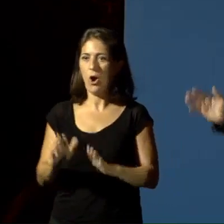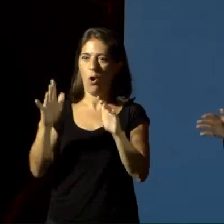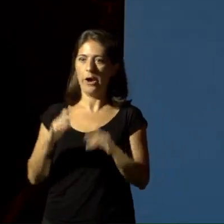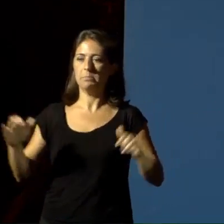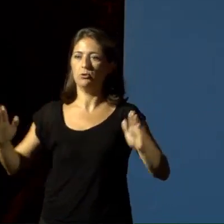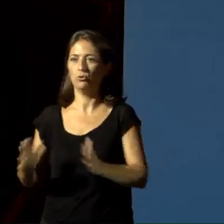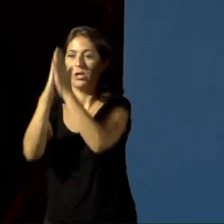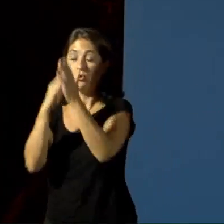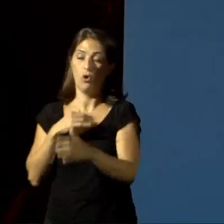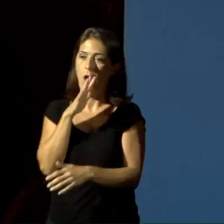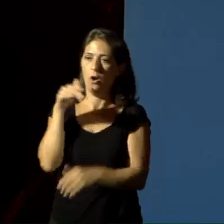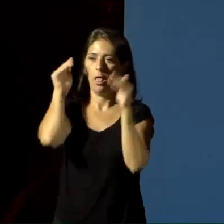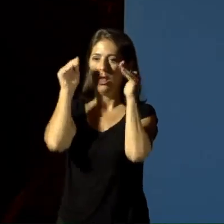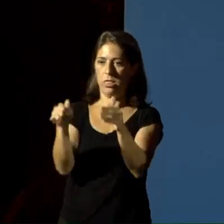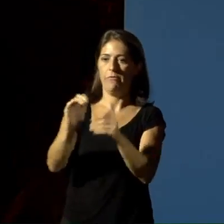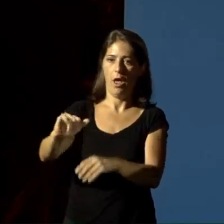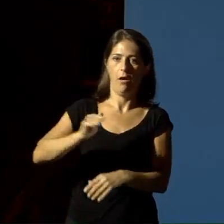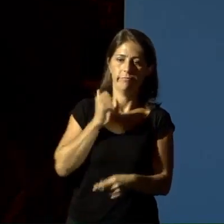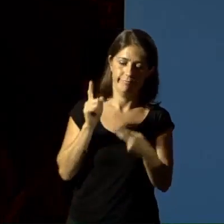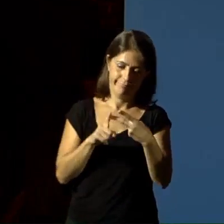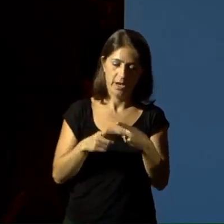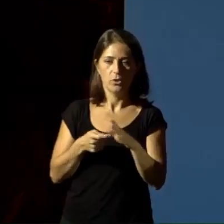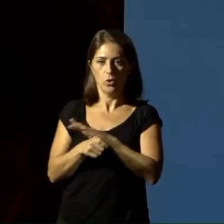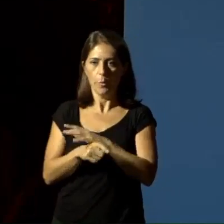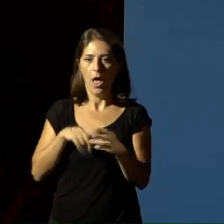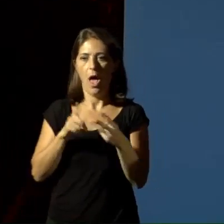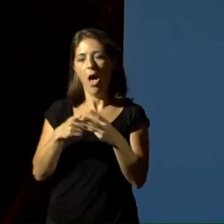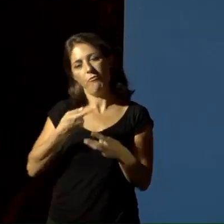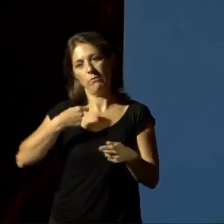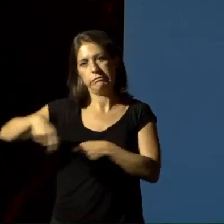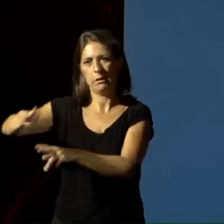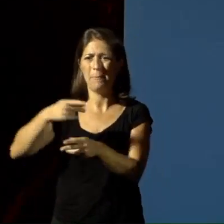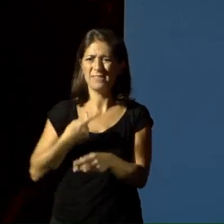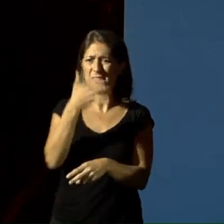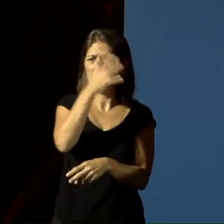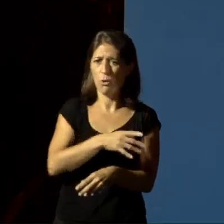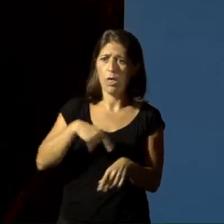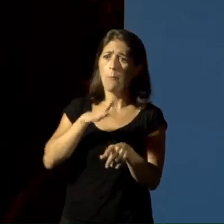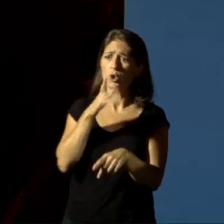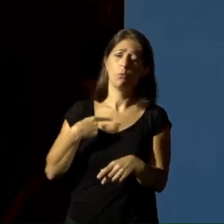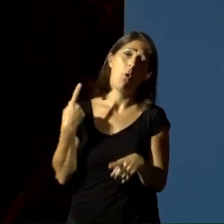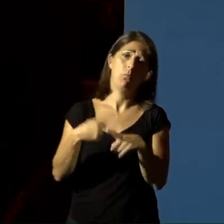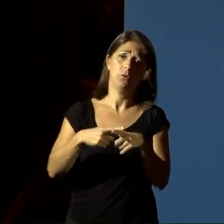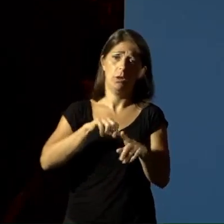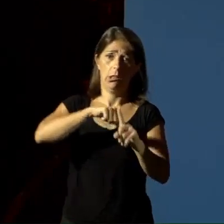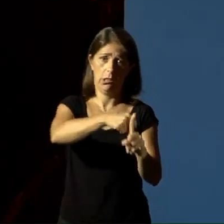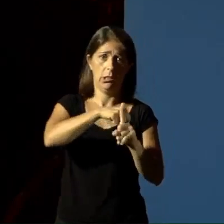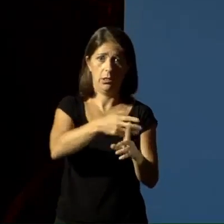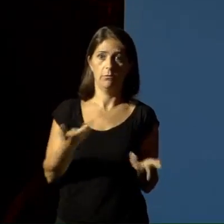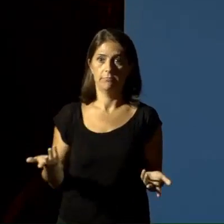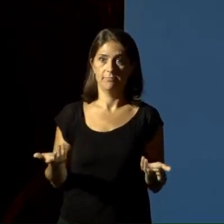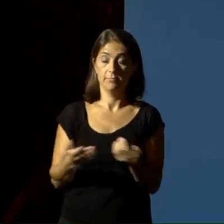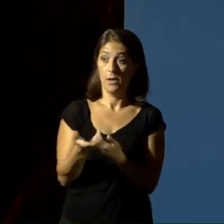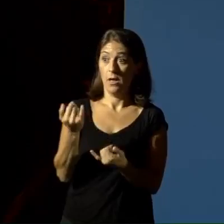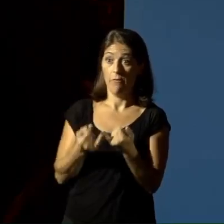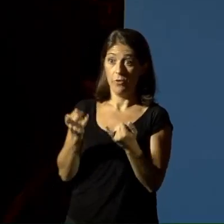teño que recrearme porque é prevaricación, soborno, tráfico de influencias e denuncia de traballo por acoso sexual. Hotel San Francisco, habitación 505.